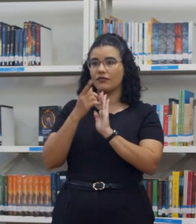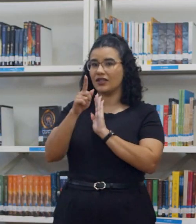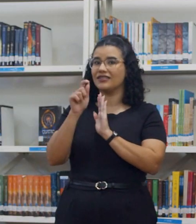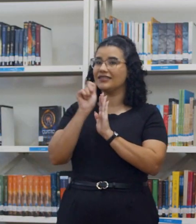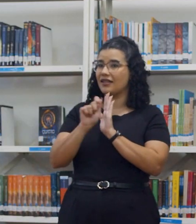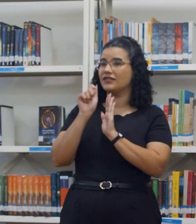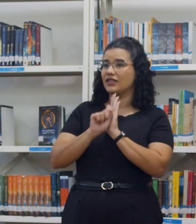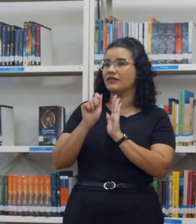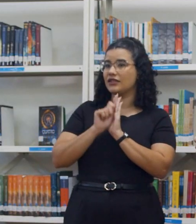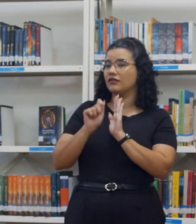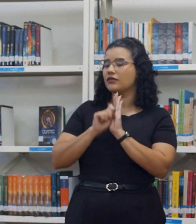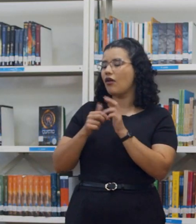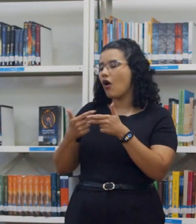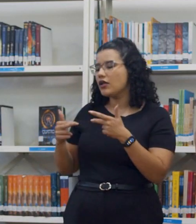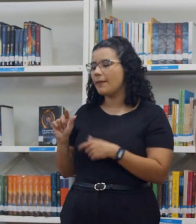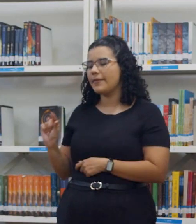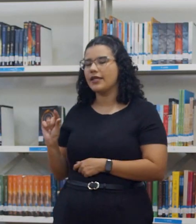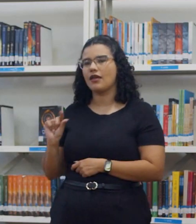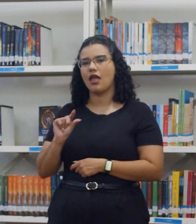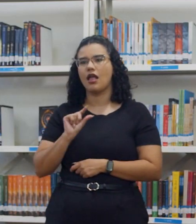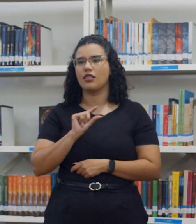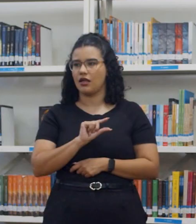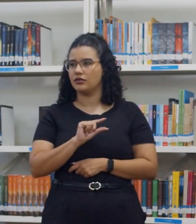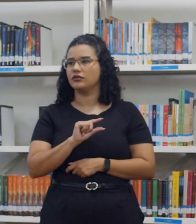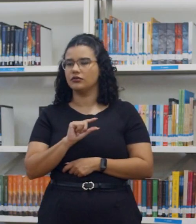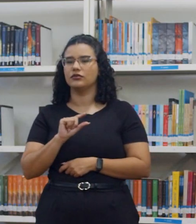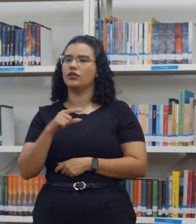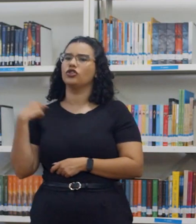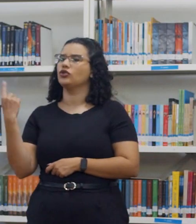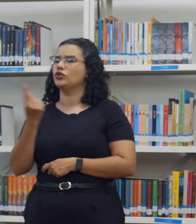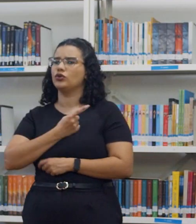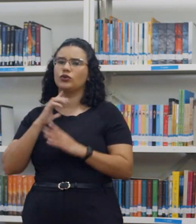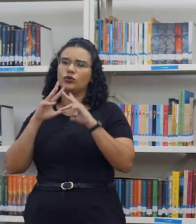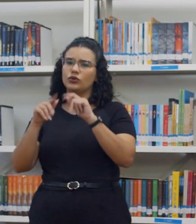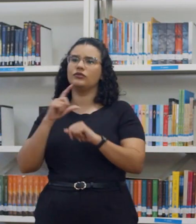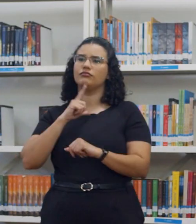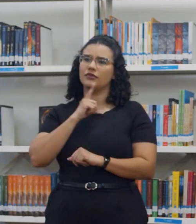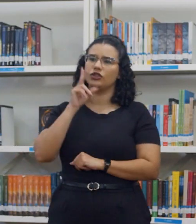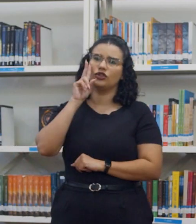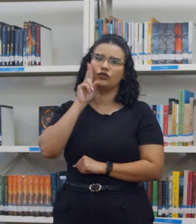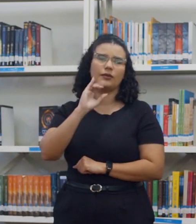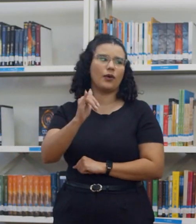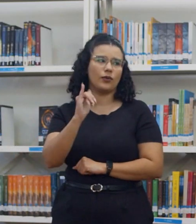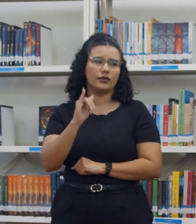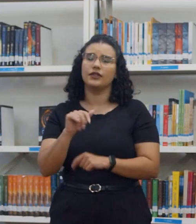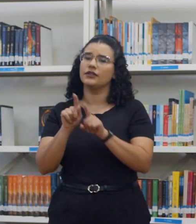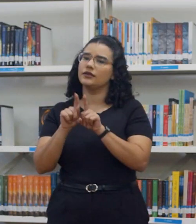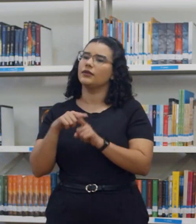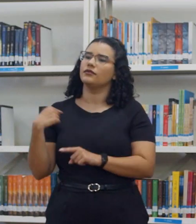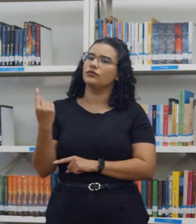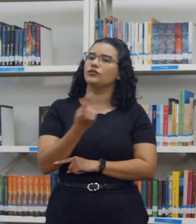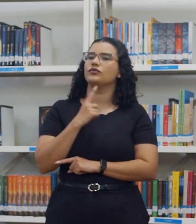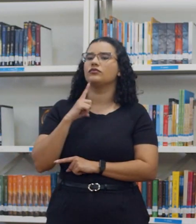vezes coisas pequenas. E todo mundo tem uma história para contar. E todo mundo tem